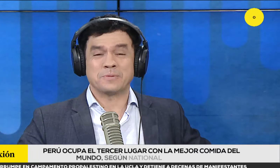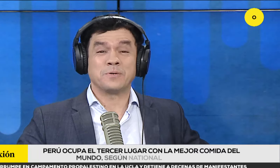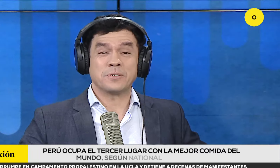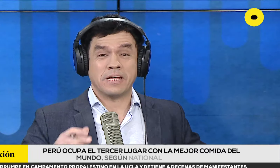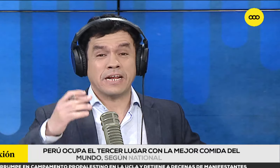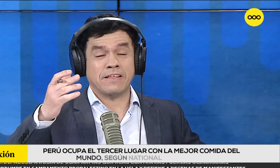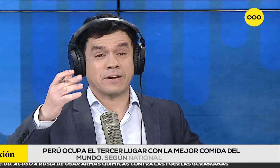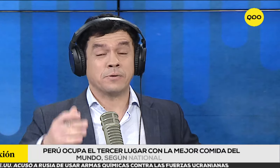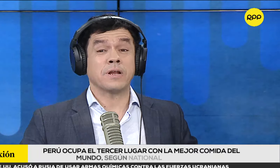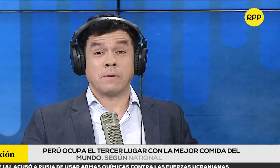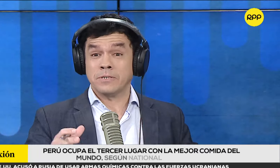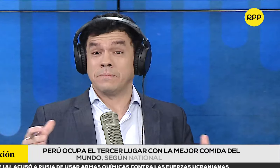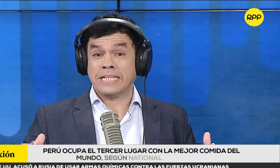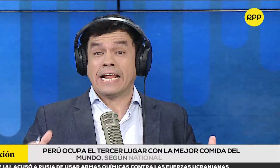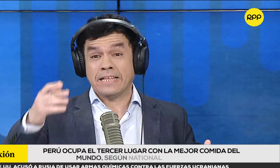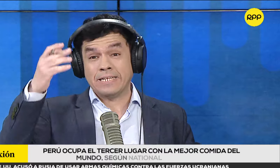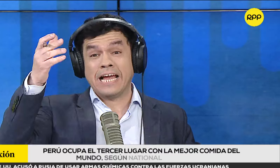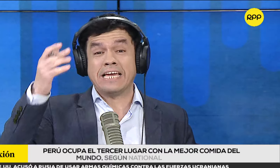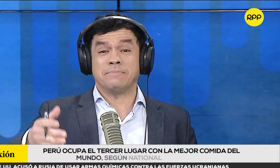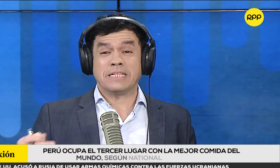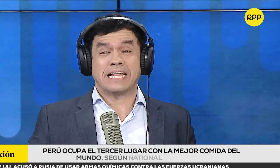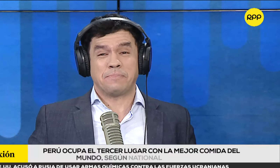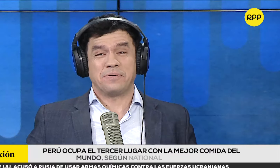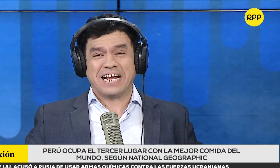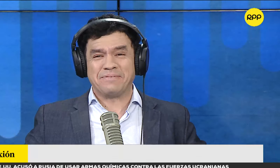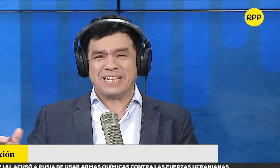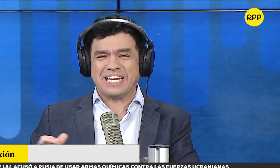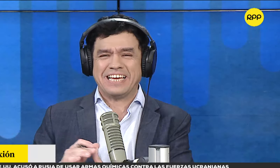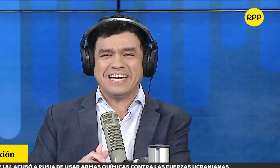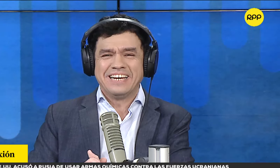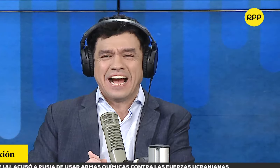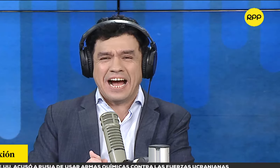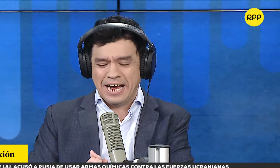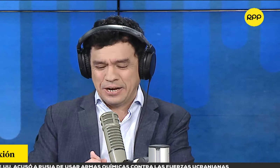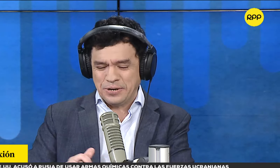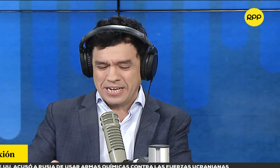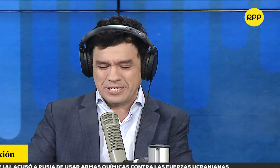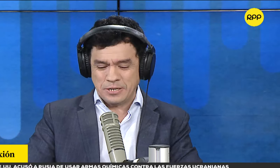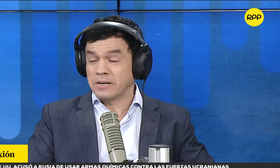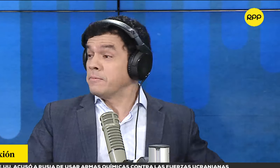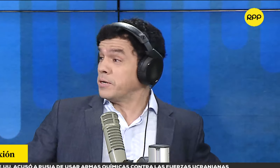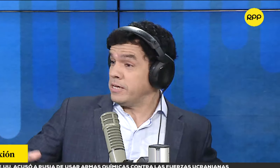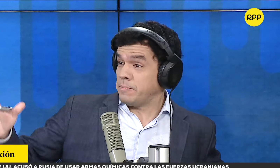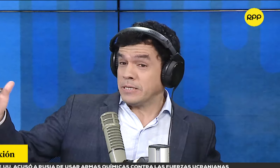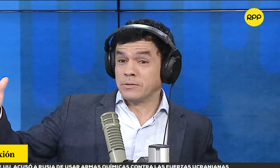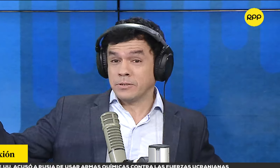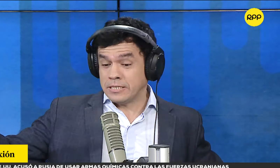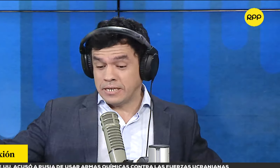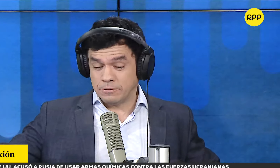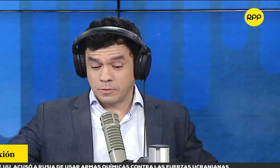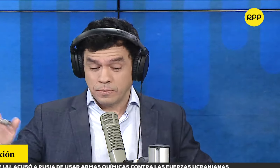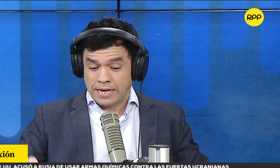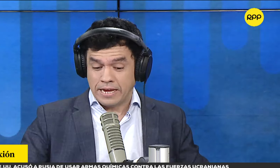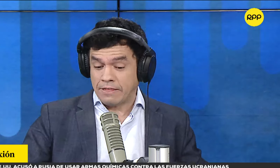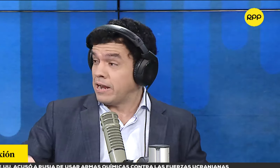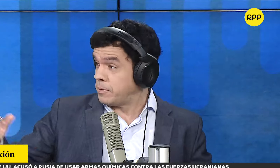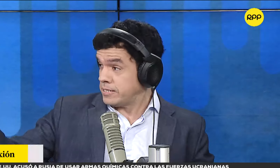mucho a Daniela D'Arcourt. vamos a invitar, desde ya, invitada públicamente aquí a Conexión. Bueno, y de paso, sé si tú, Adela, puedes